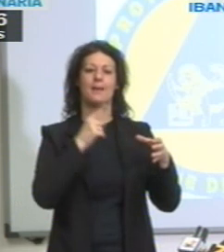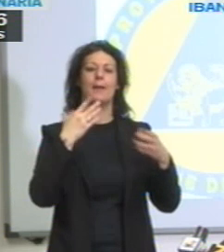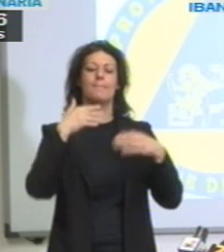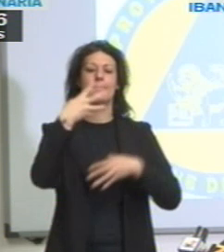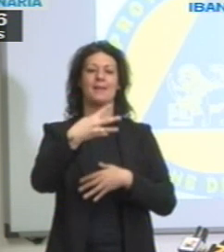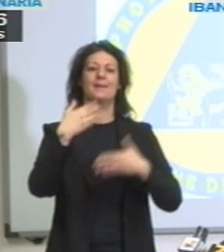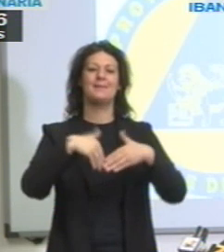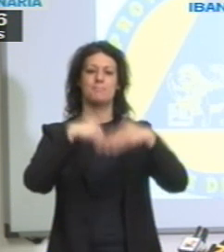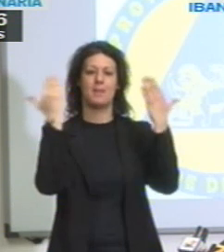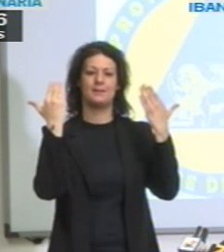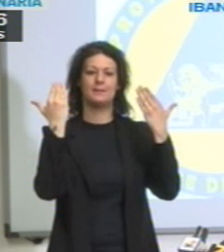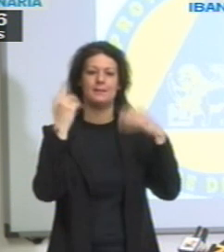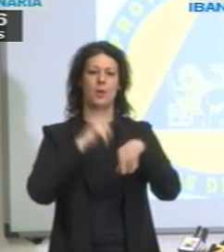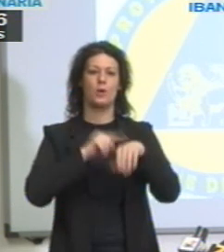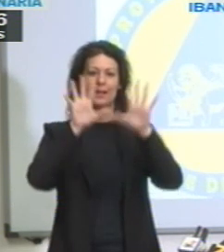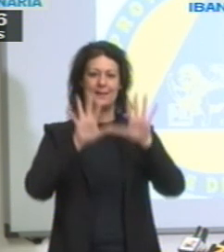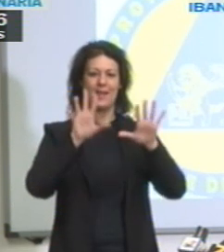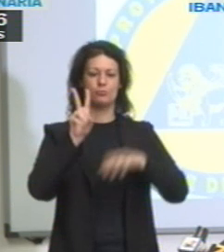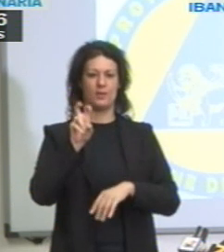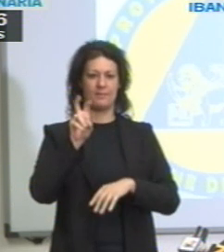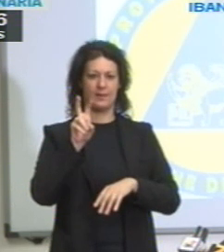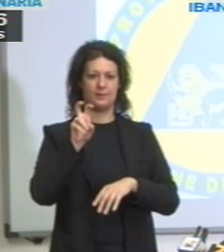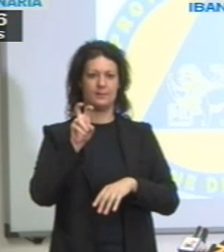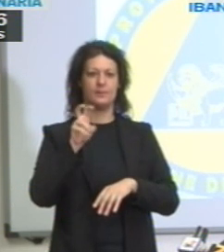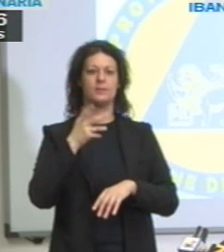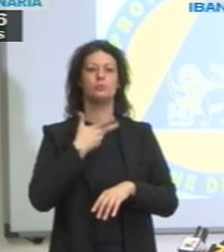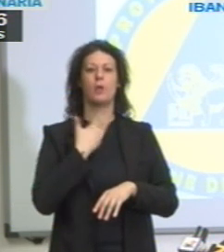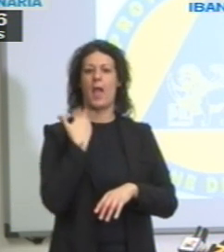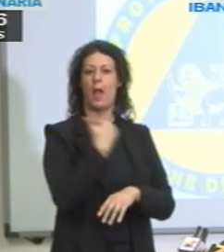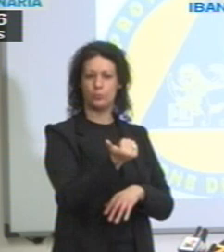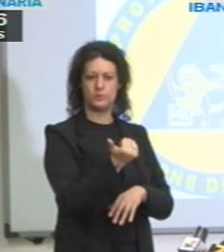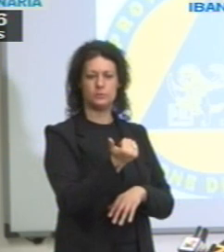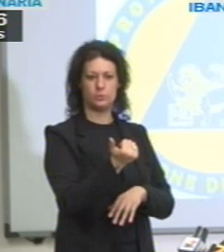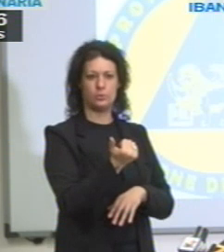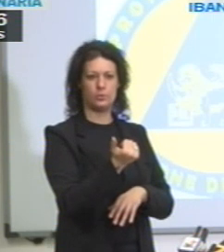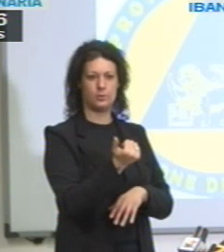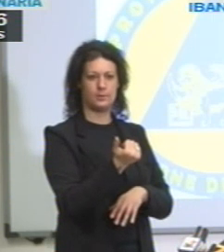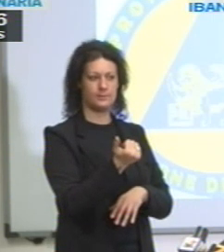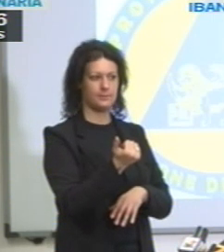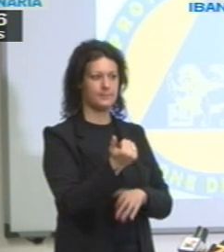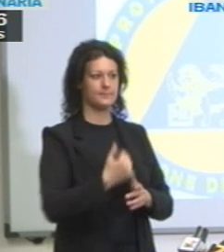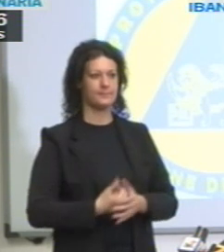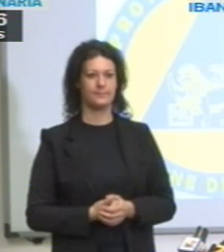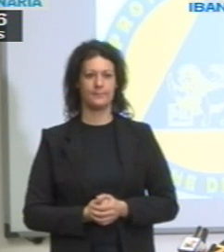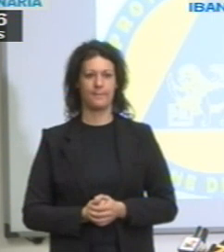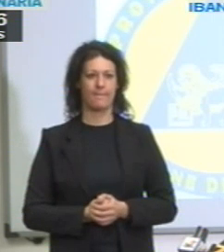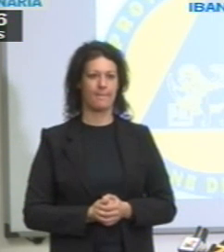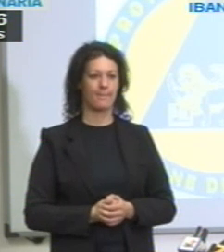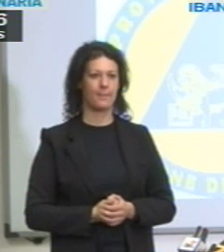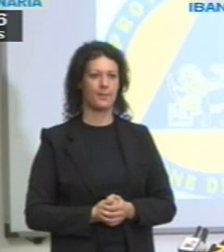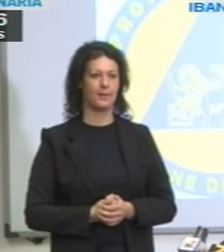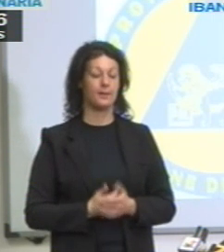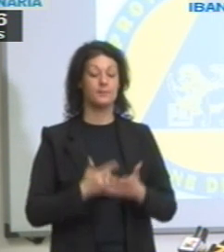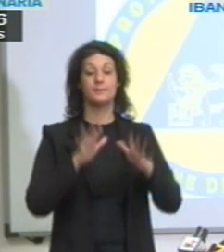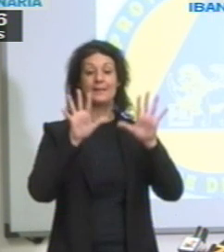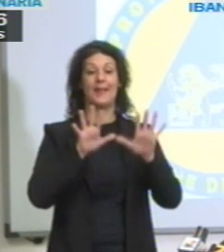10, 10 e 20, o 10 e 20, non so quale 10 e 20. Vabbè, il treno arriva. Non so,